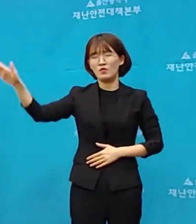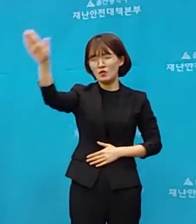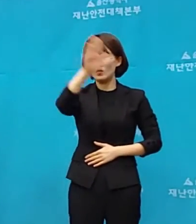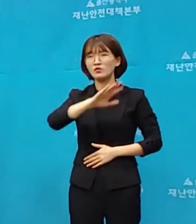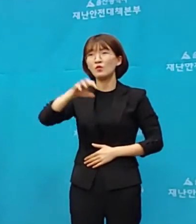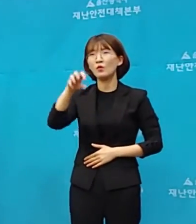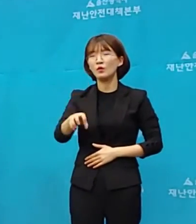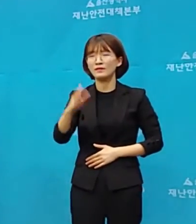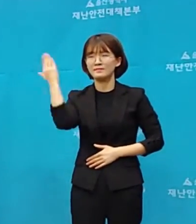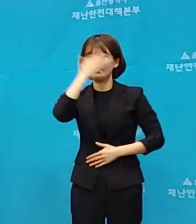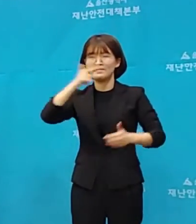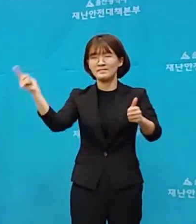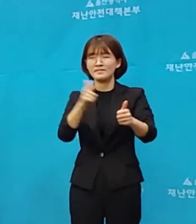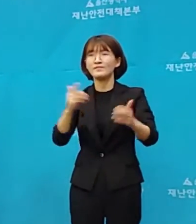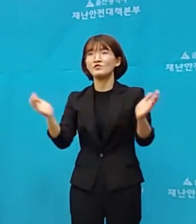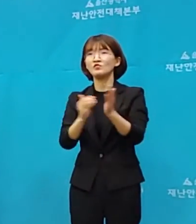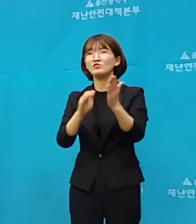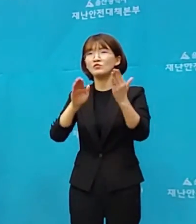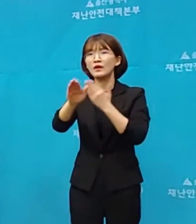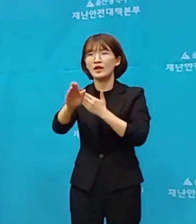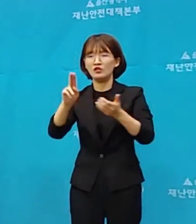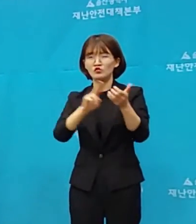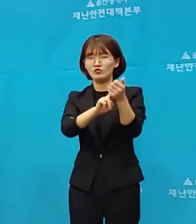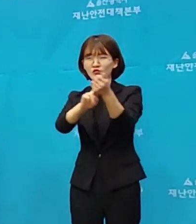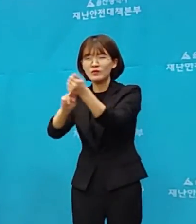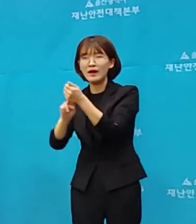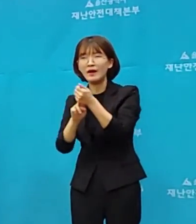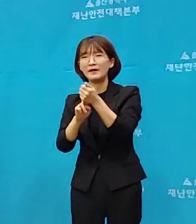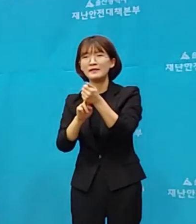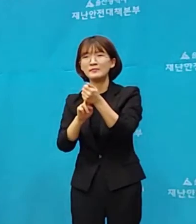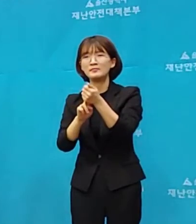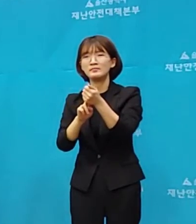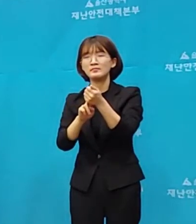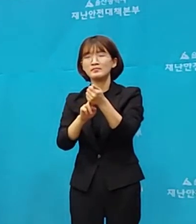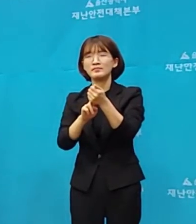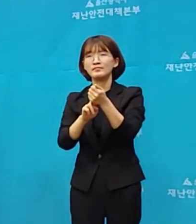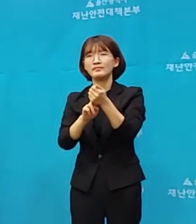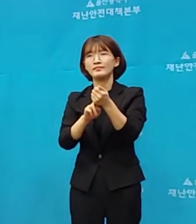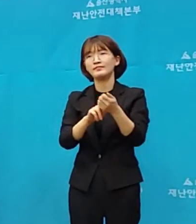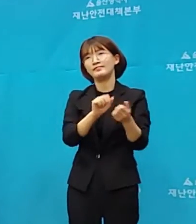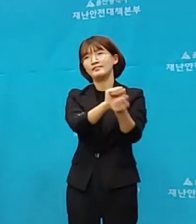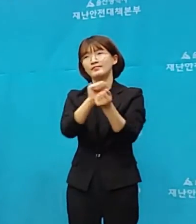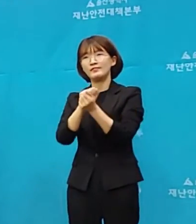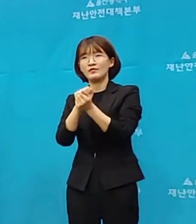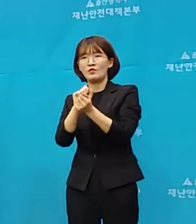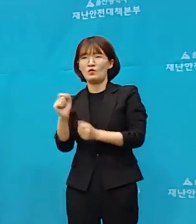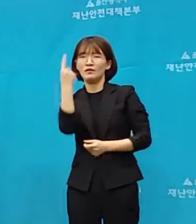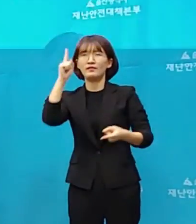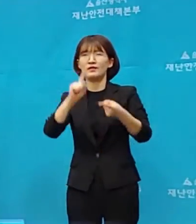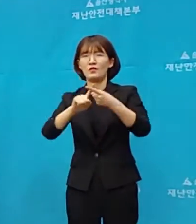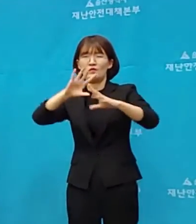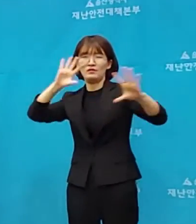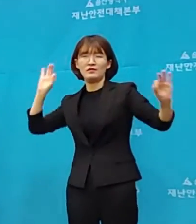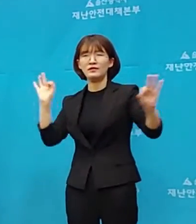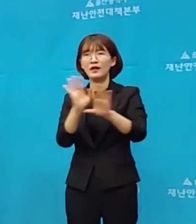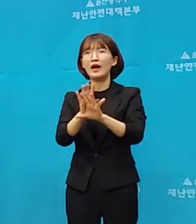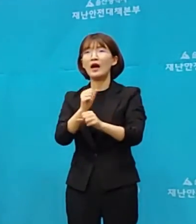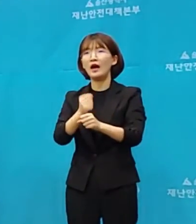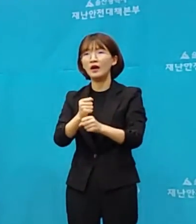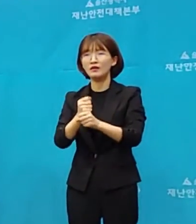실시함으로써 잠재되어 있는 감염원을 일시에 박멸하고 시차를